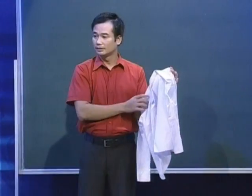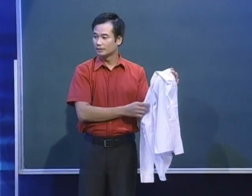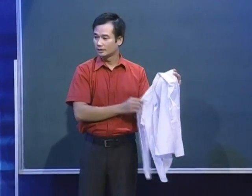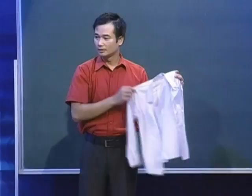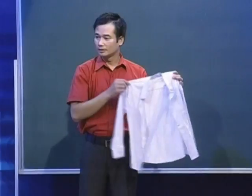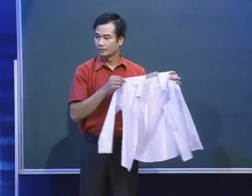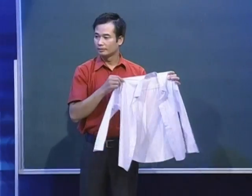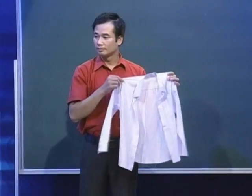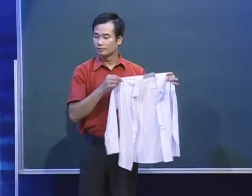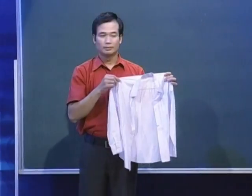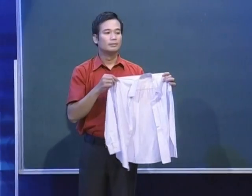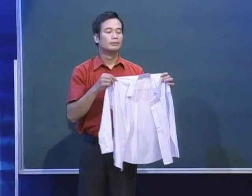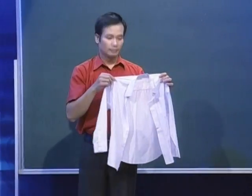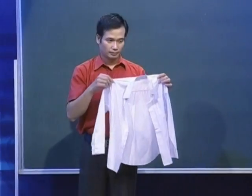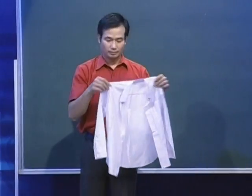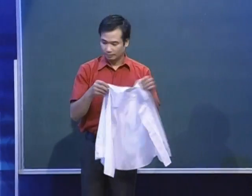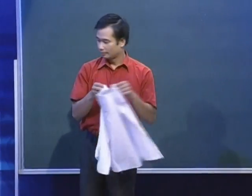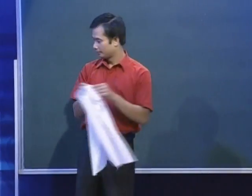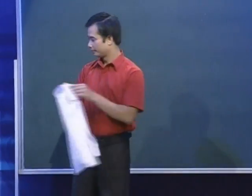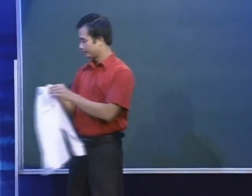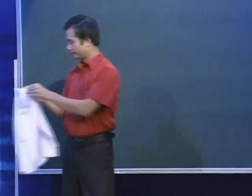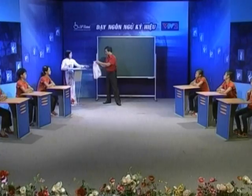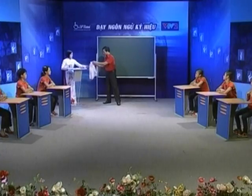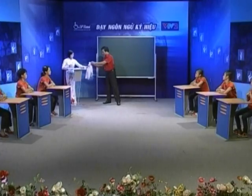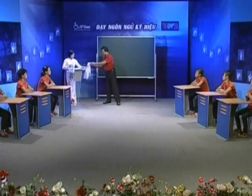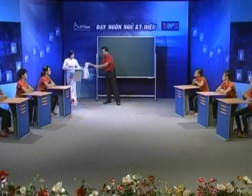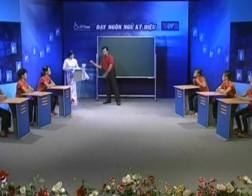Đây là áo gì nhỉ? Đúng rồi, đây là áo sơ mi.